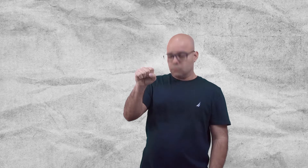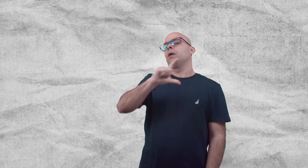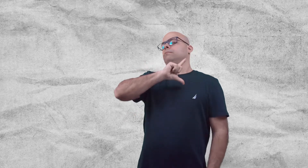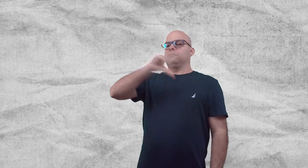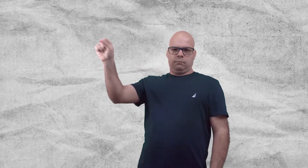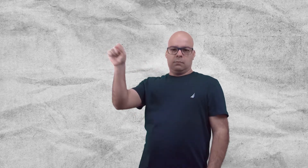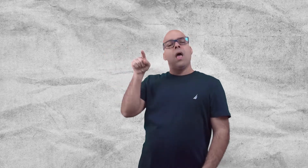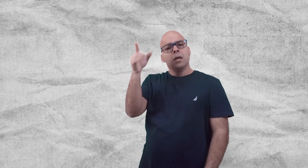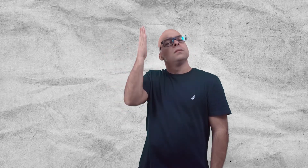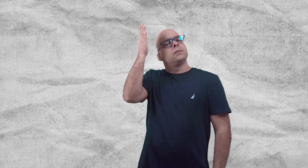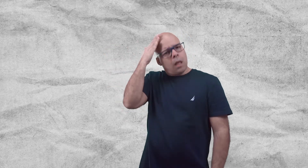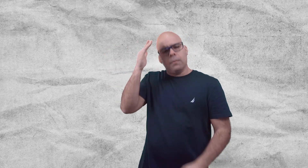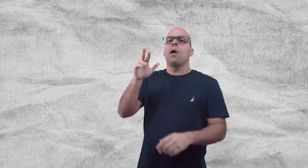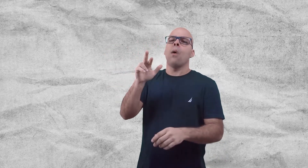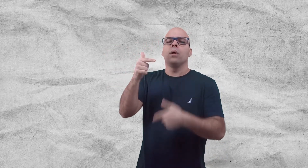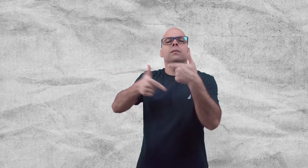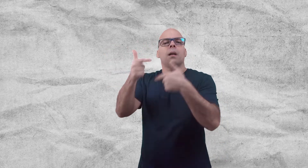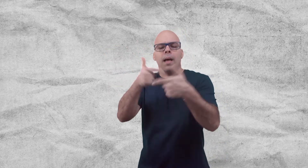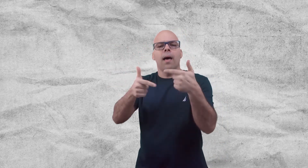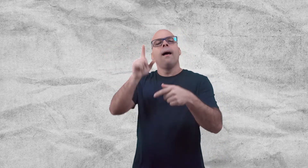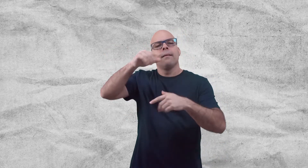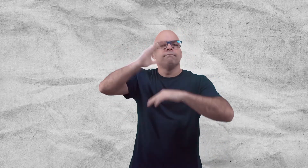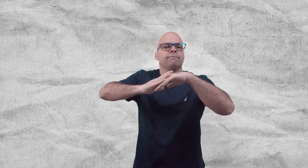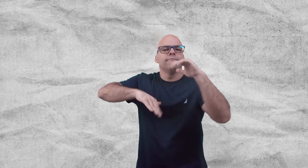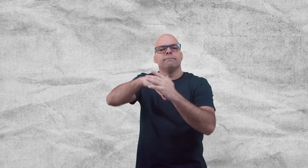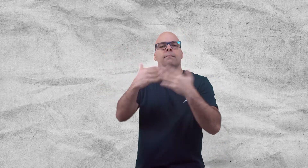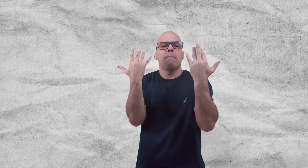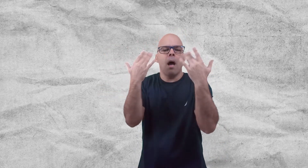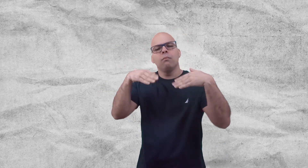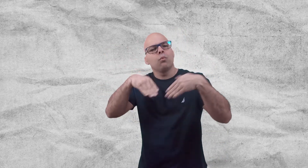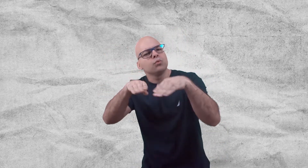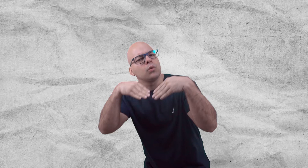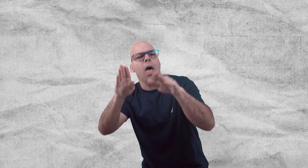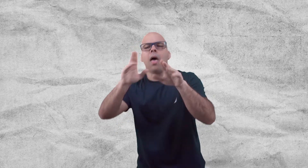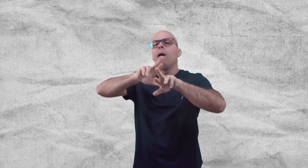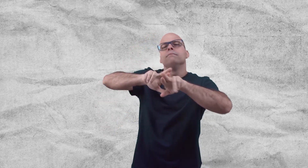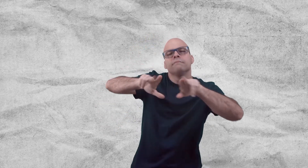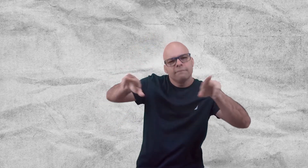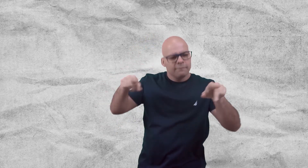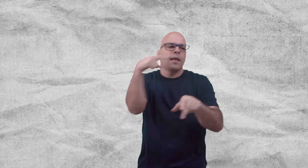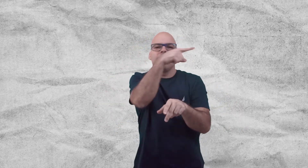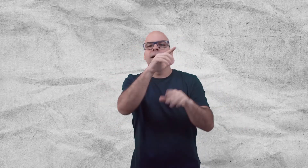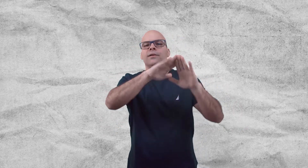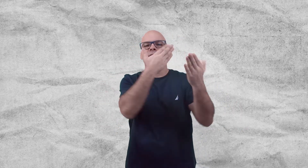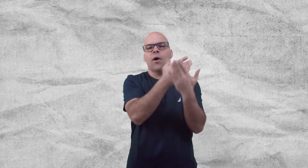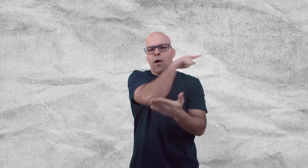18 anos, saíram da escola. Elas sabiam realizar alguns trabalhos manuais, como costura, por exemplo, e alguns